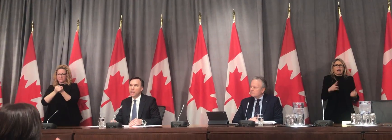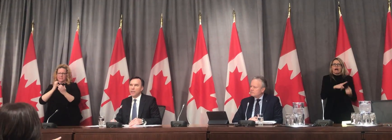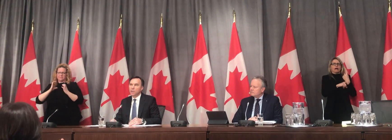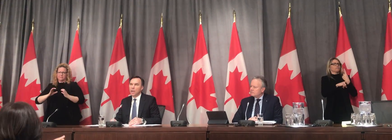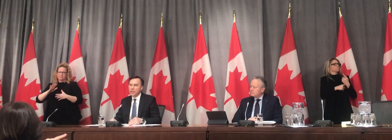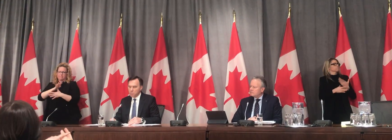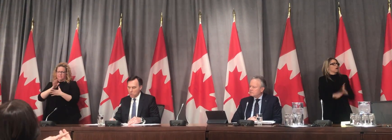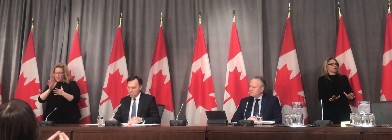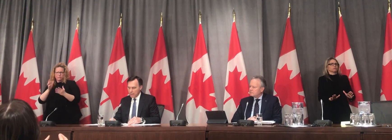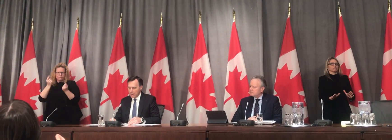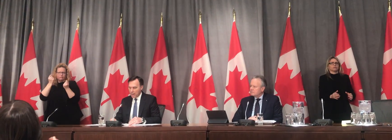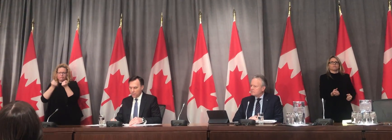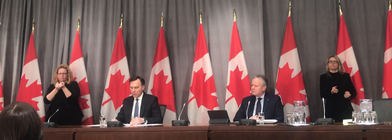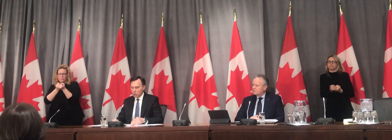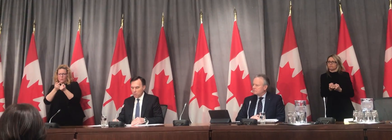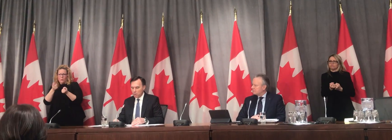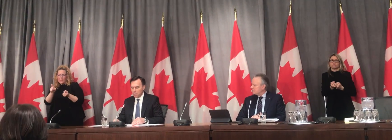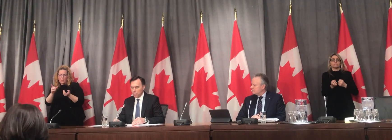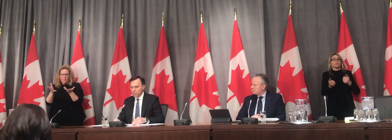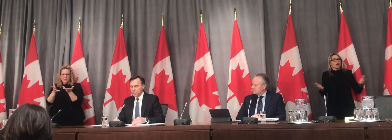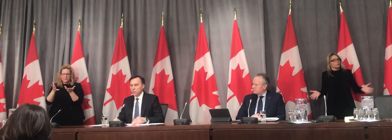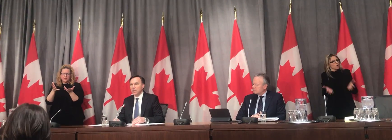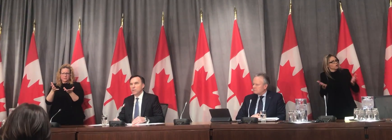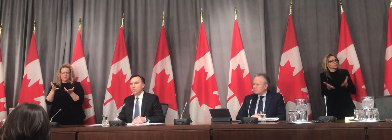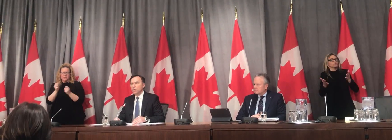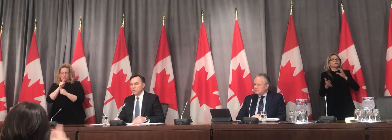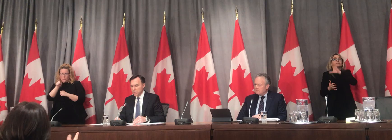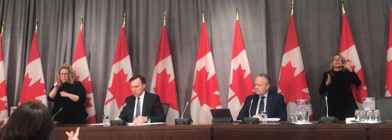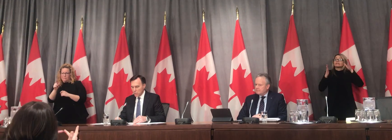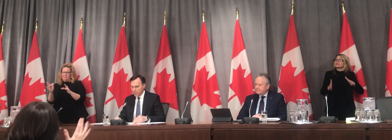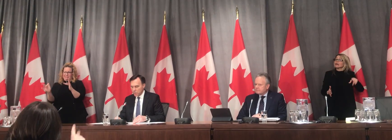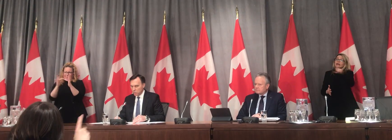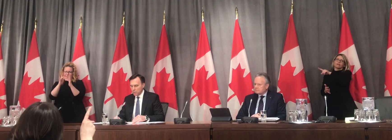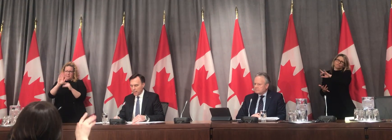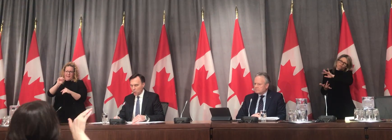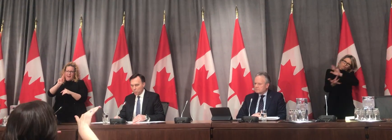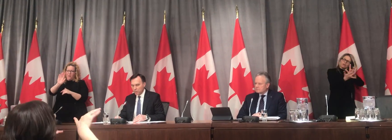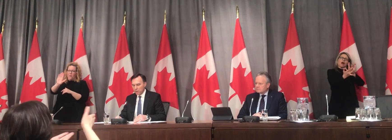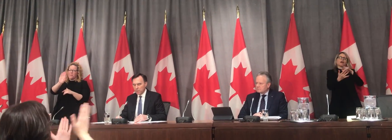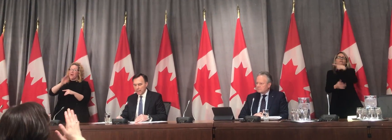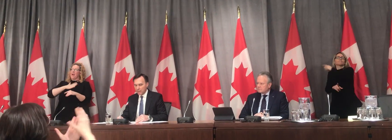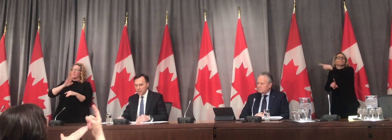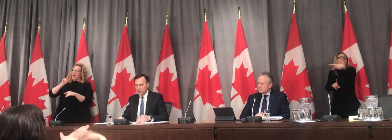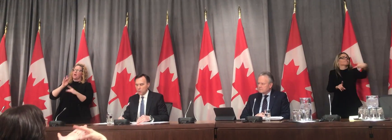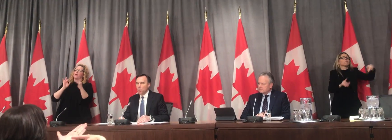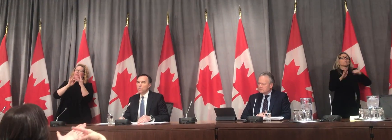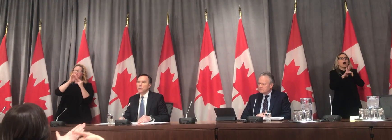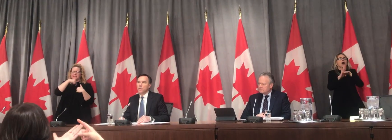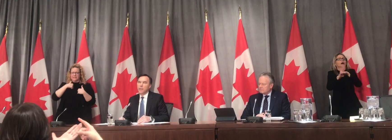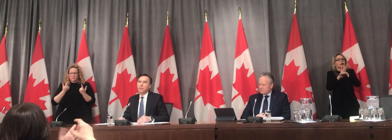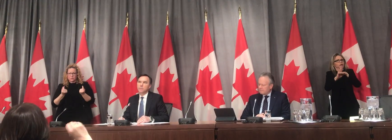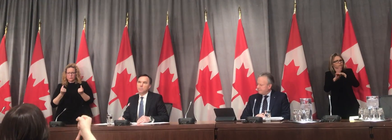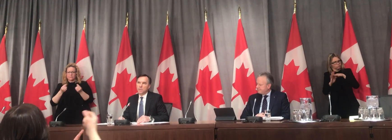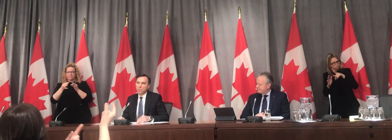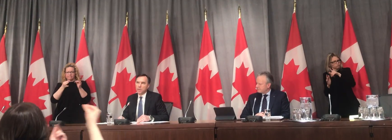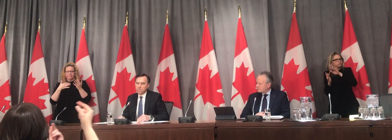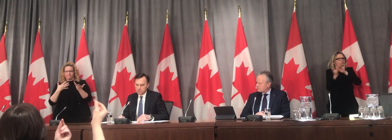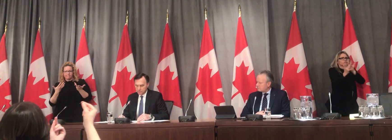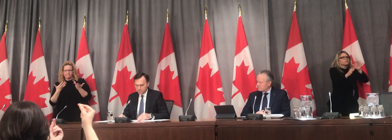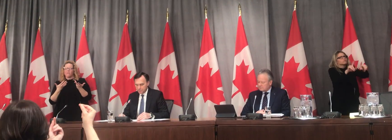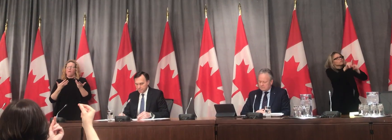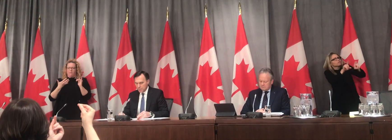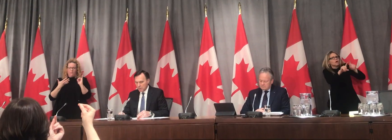à communiquer directement avec le banque pour discuter de votre situation et obtenir l'aide dont vous avez